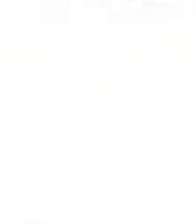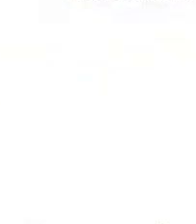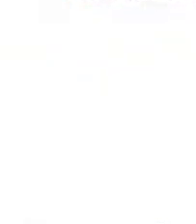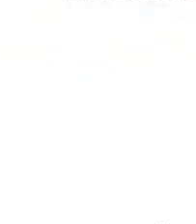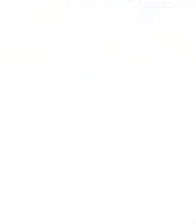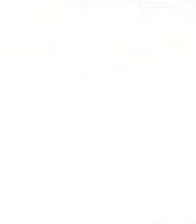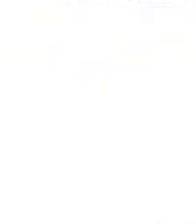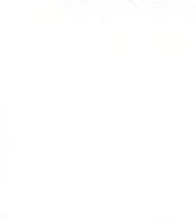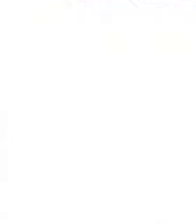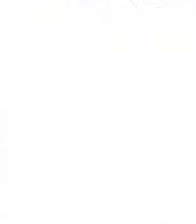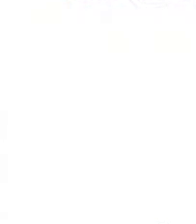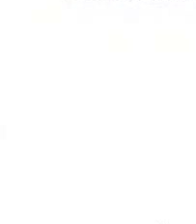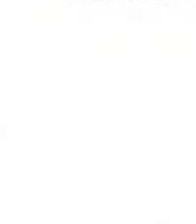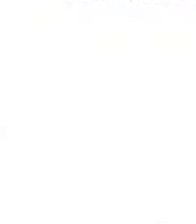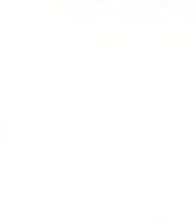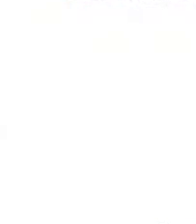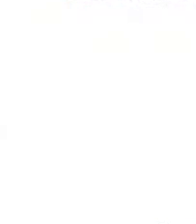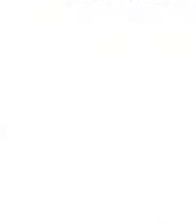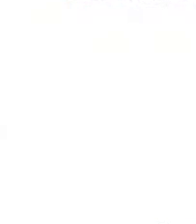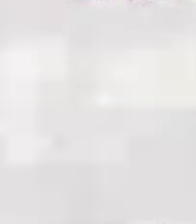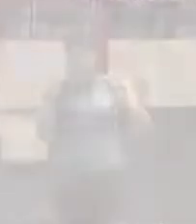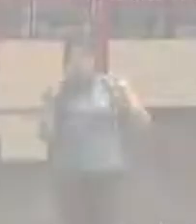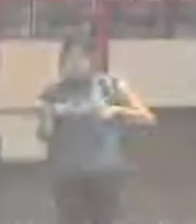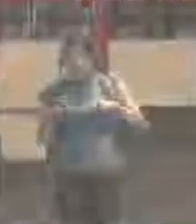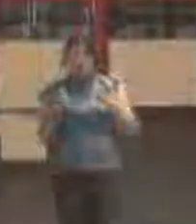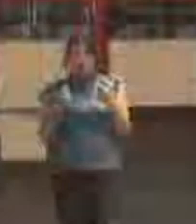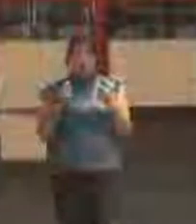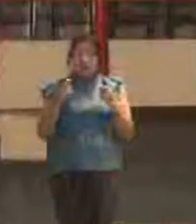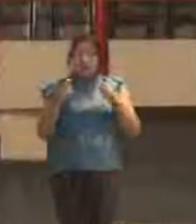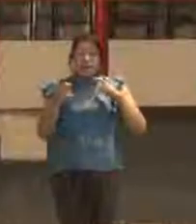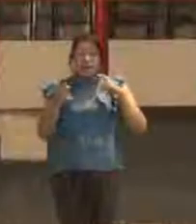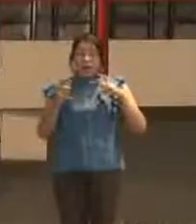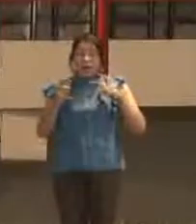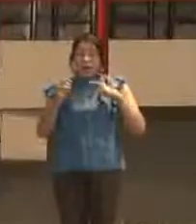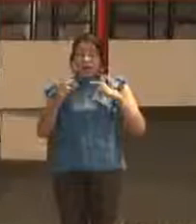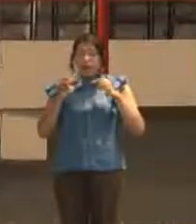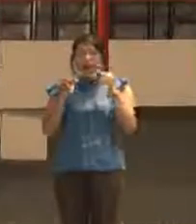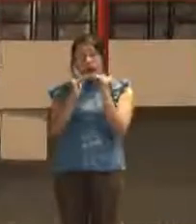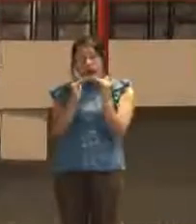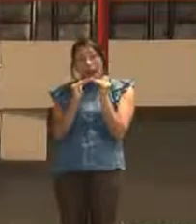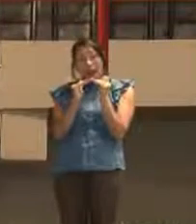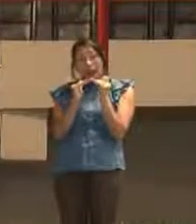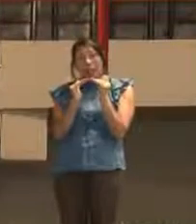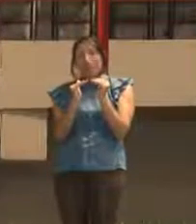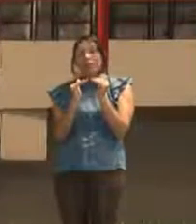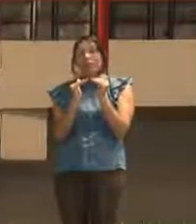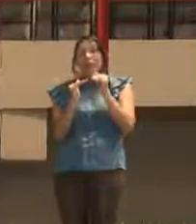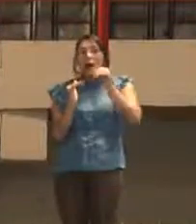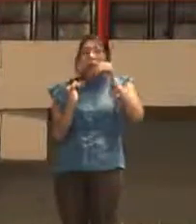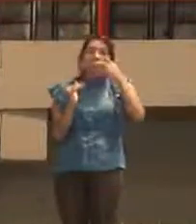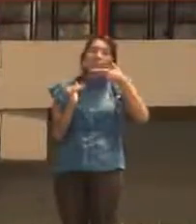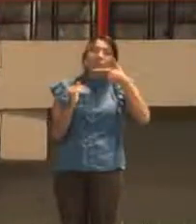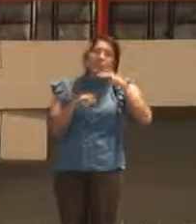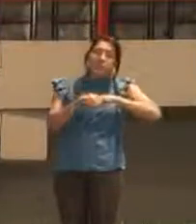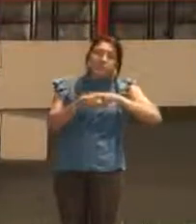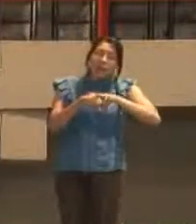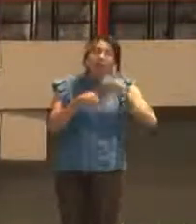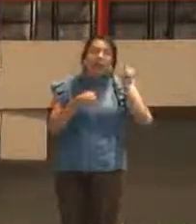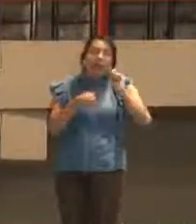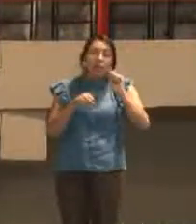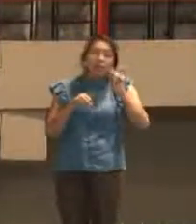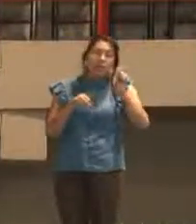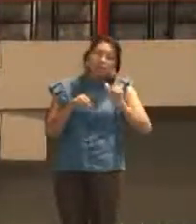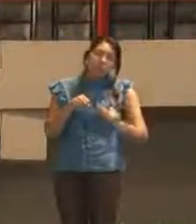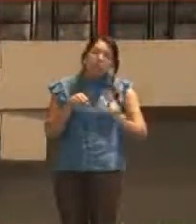ser representado nas cores azul ou cinza. A casa pode ser nas cores azul, verde ou amarela, e a palmeira nas